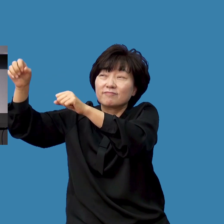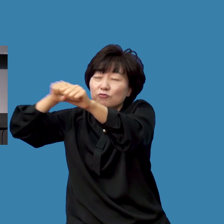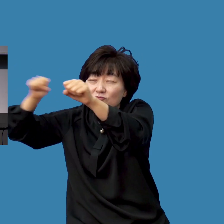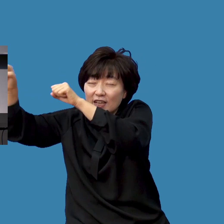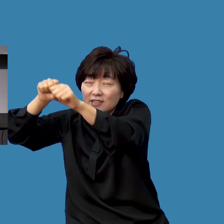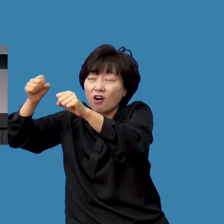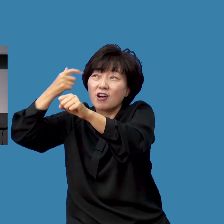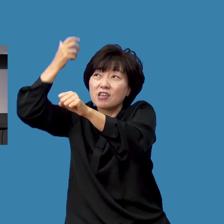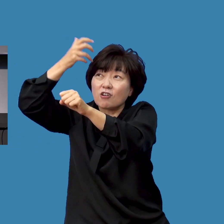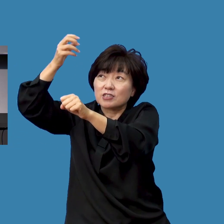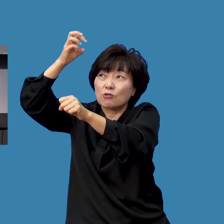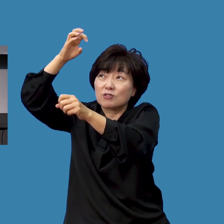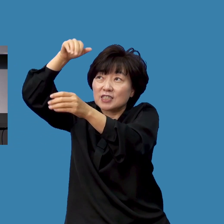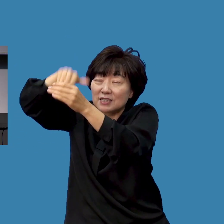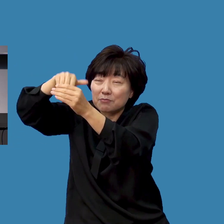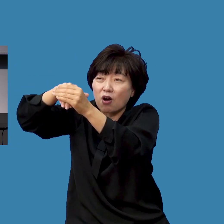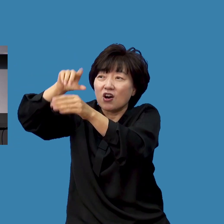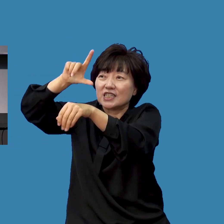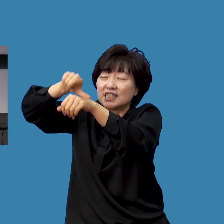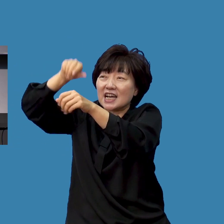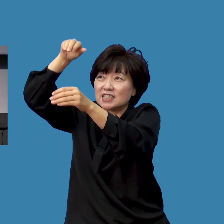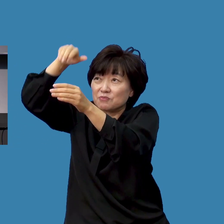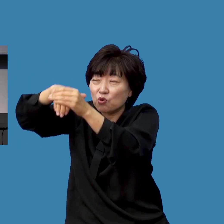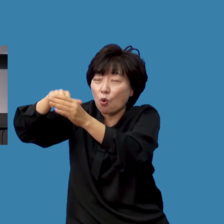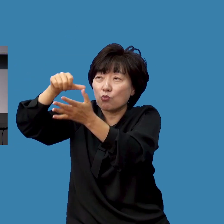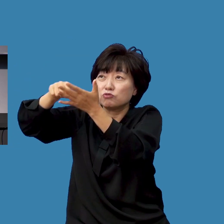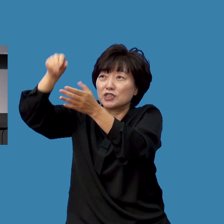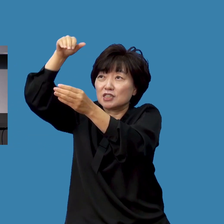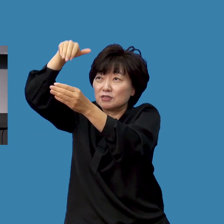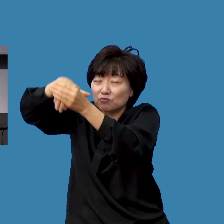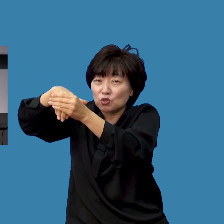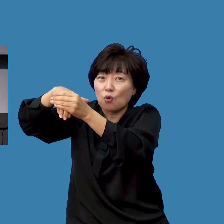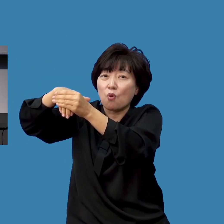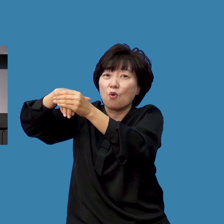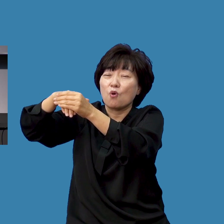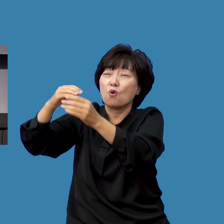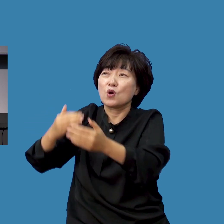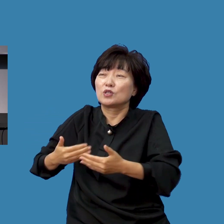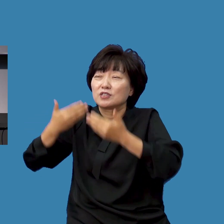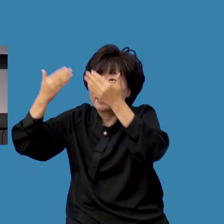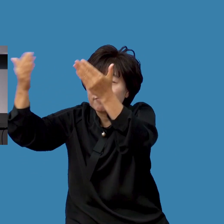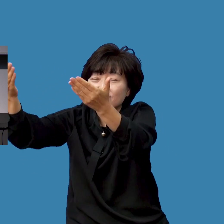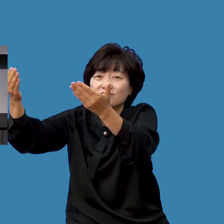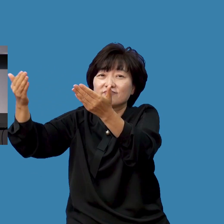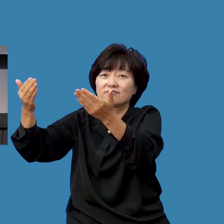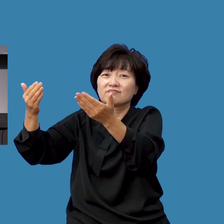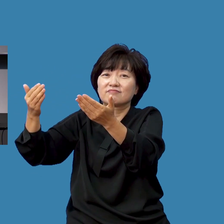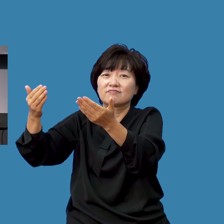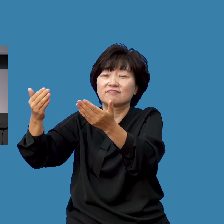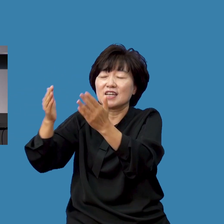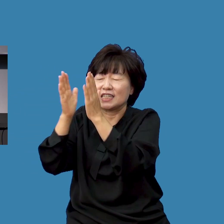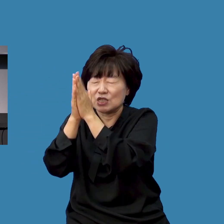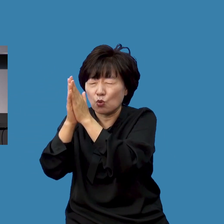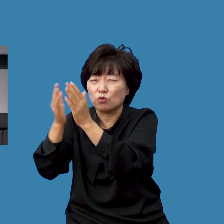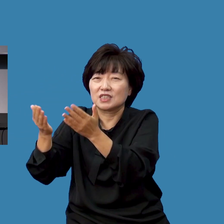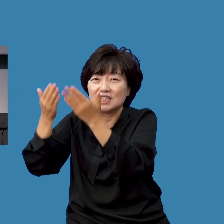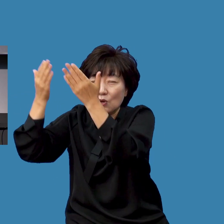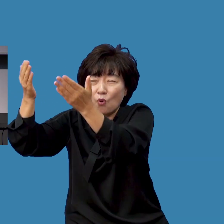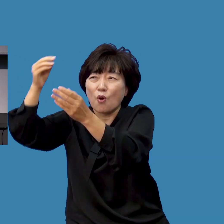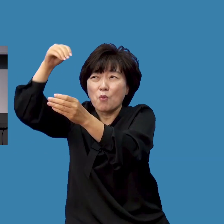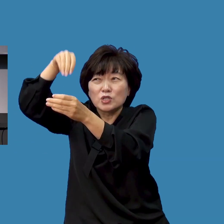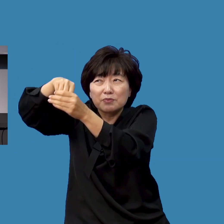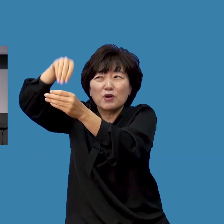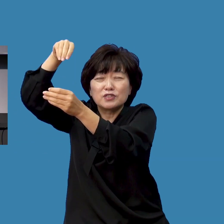곳에 심었어. 시간을 심을 수도 있고, 물질을 심을 수도 있고, 사역을 위해서 삶을 드릴 수도 있고, 중보하는 기도를 드렸을 수도